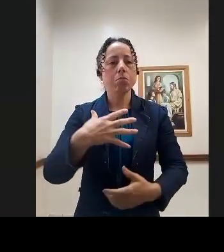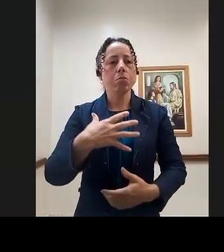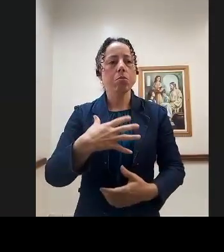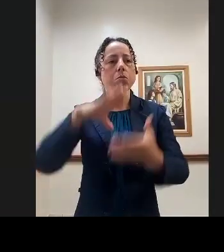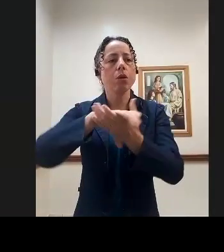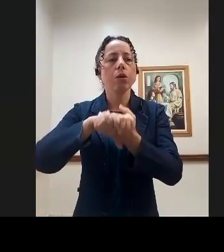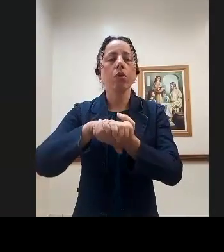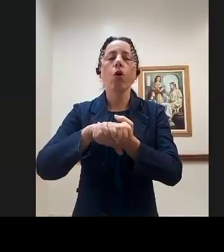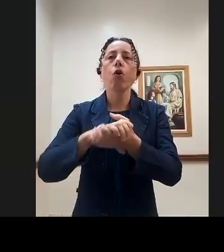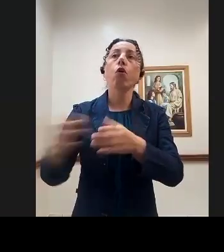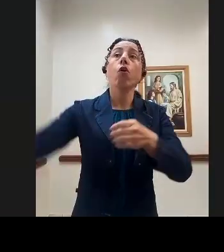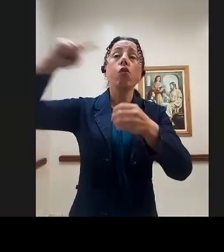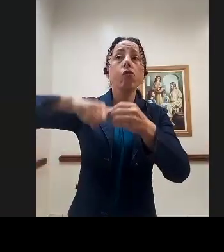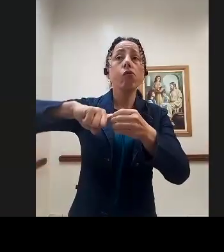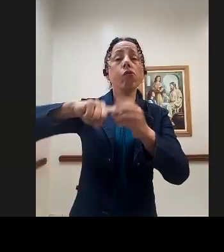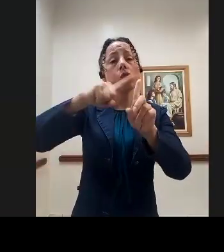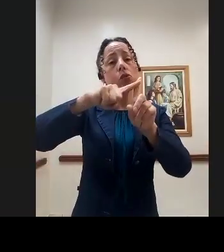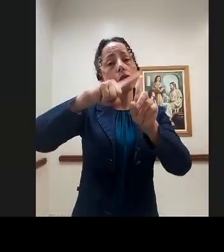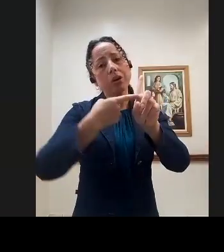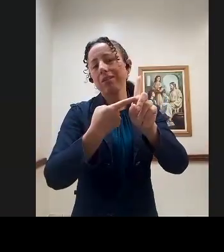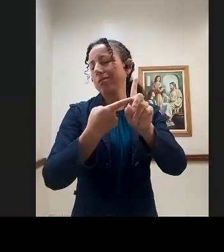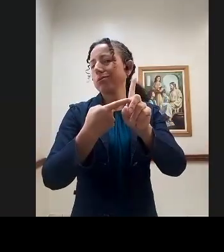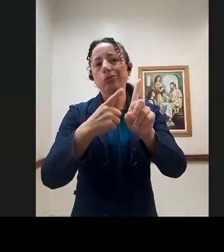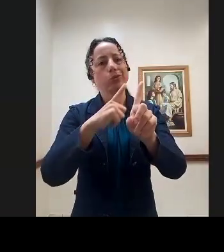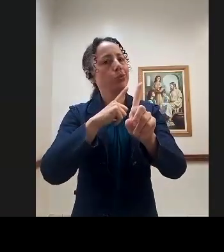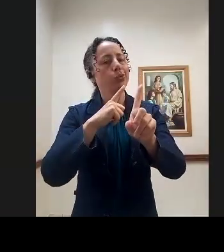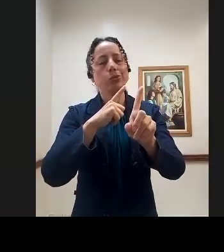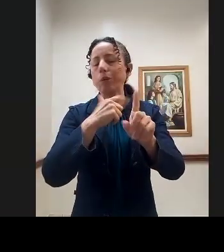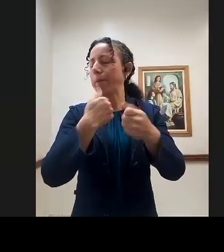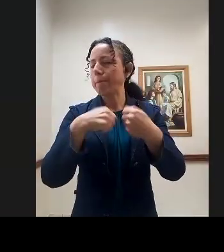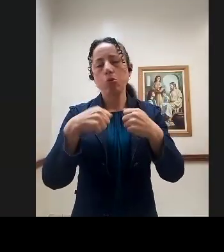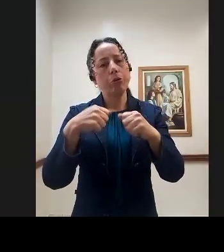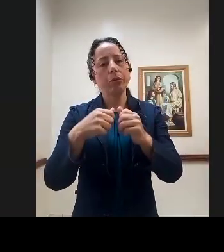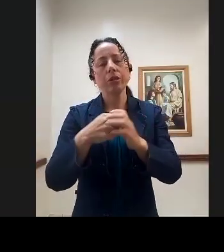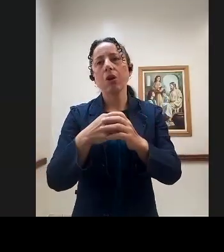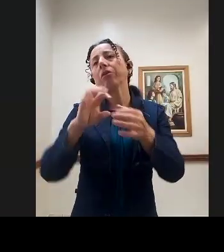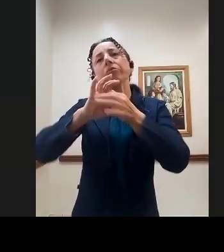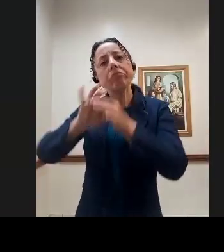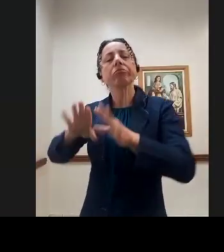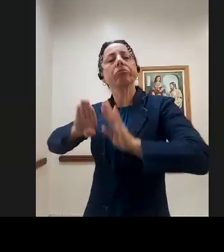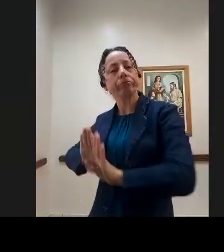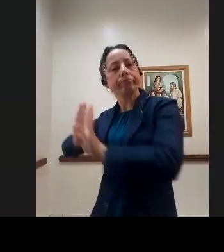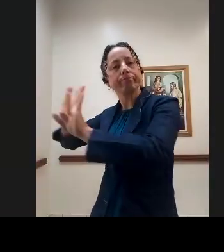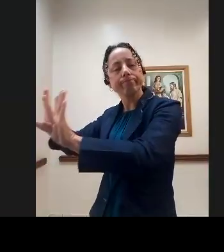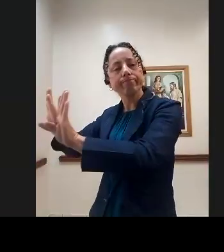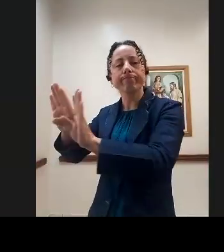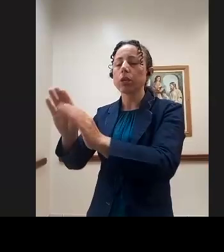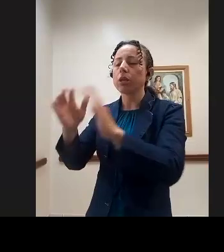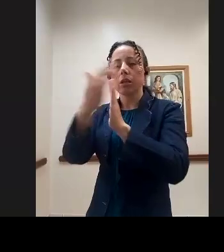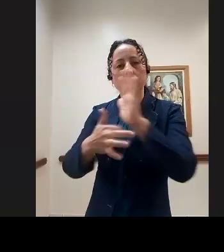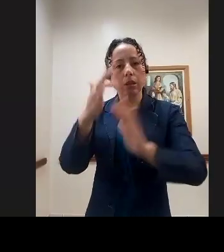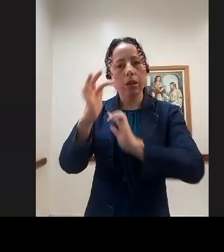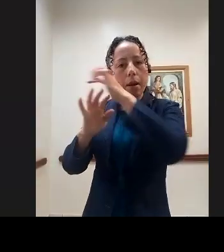e acabamos deixando isso nas mãos de Deus. E depois de alguns meses,